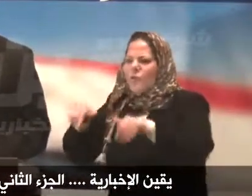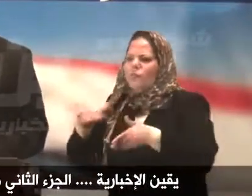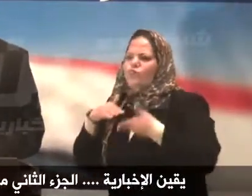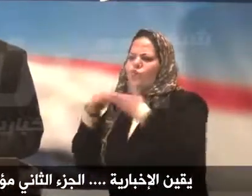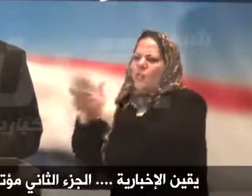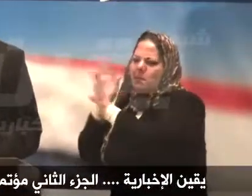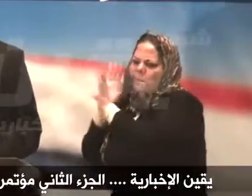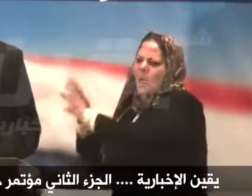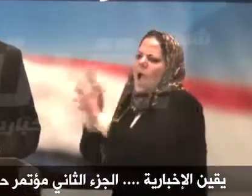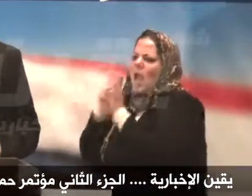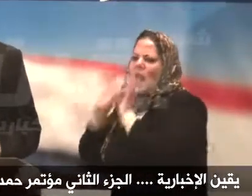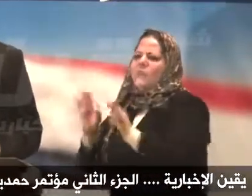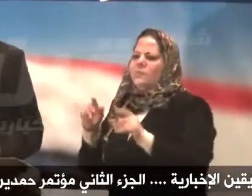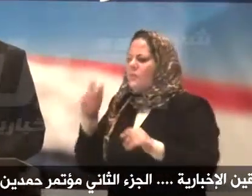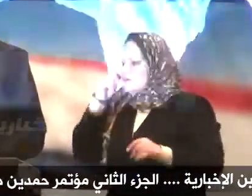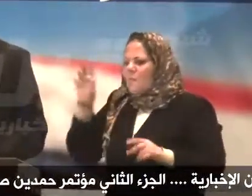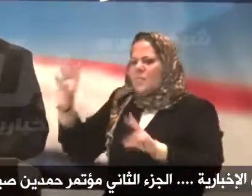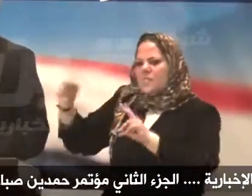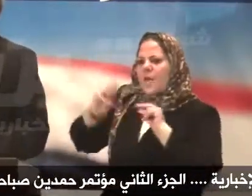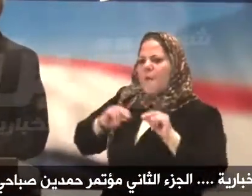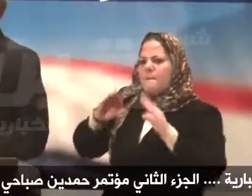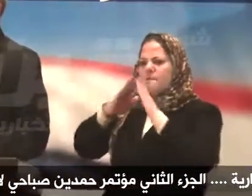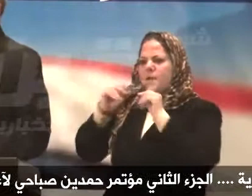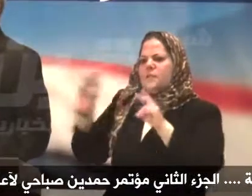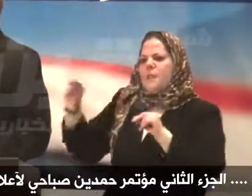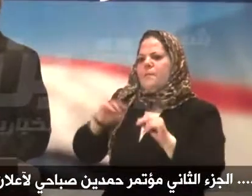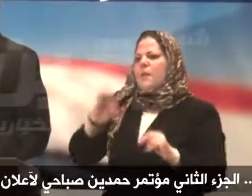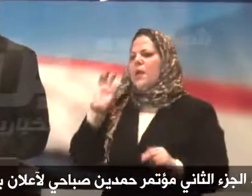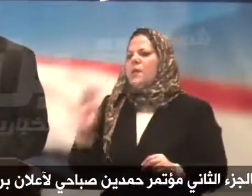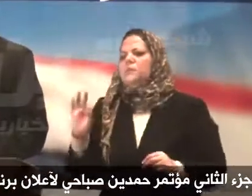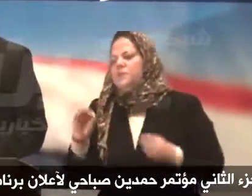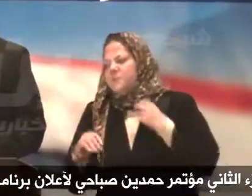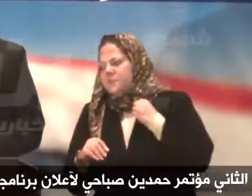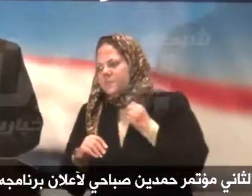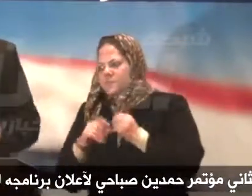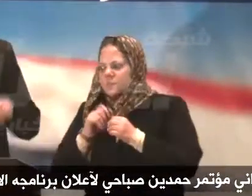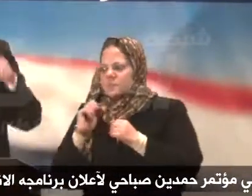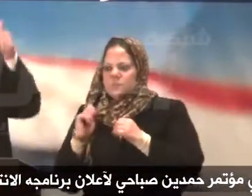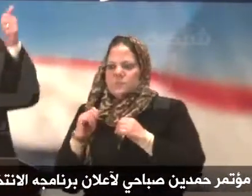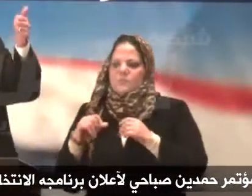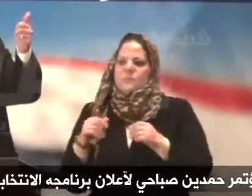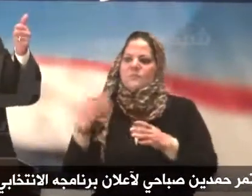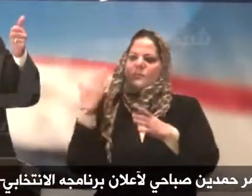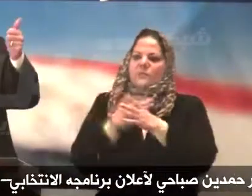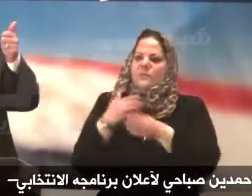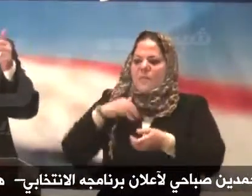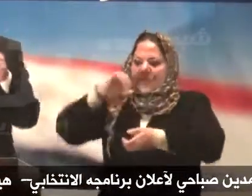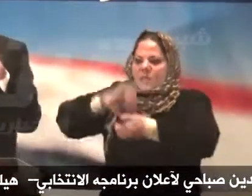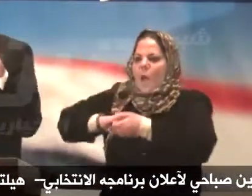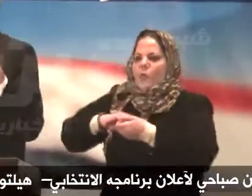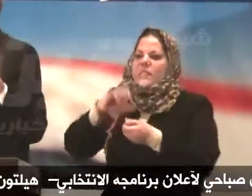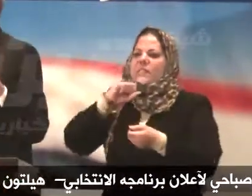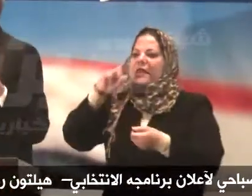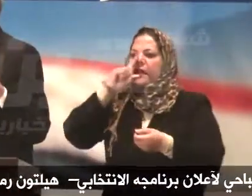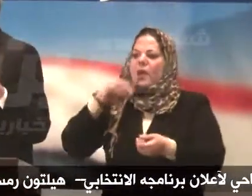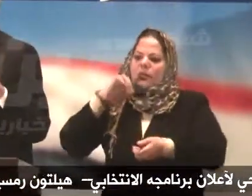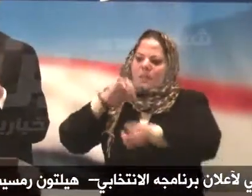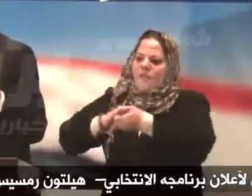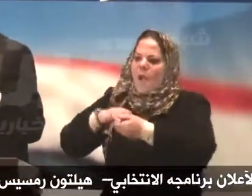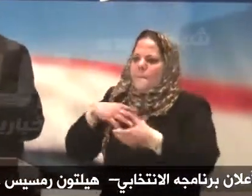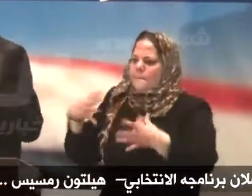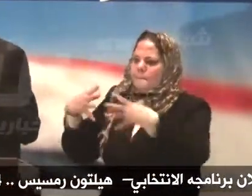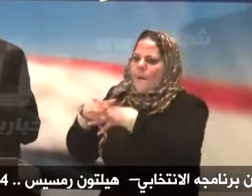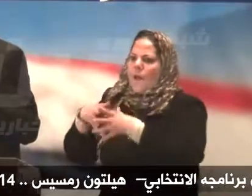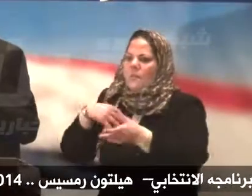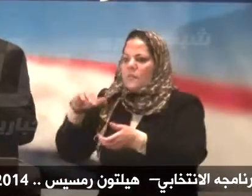سيناوي ويعيش زيه زي اي مصري بدون تمييز في التعامل معاه، بدءا من الطريقه